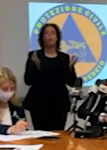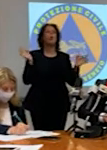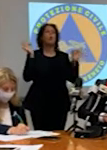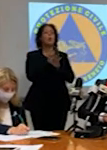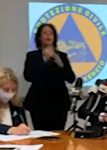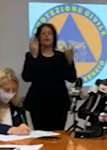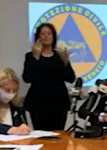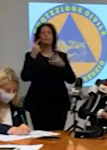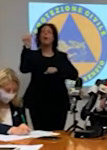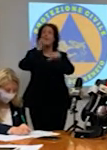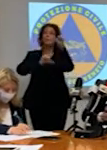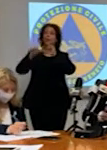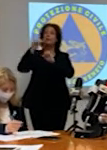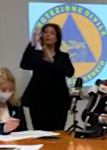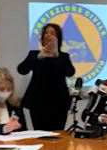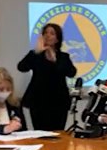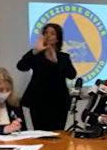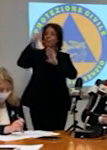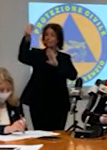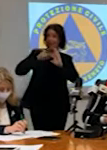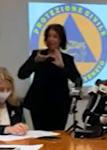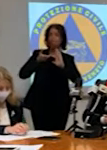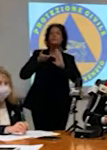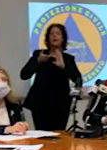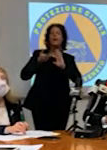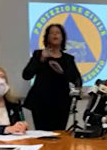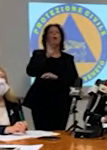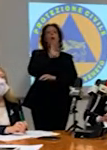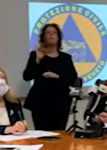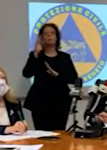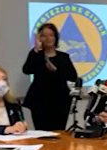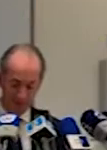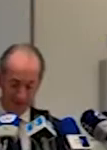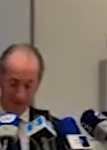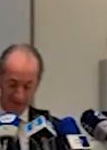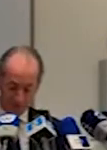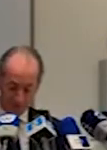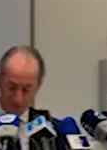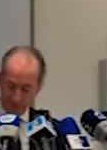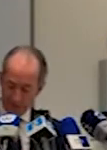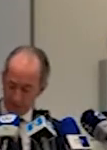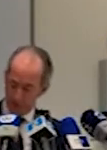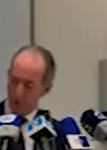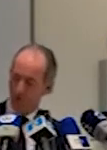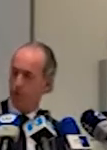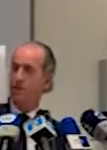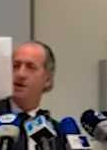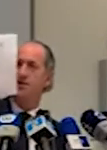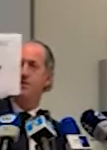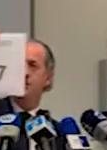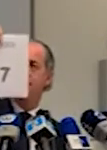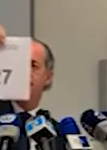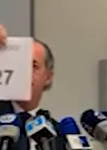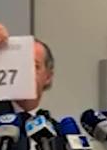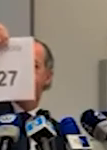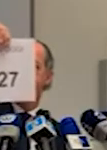668 i positivi nel nostro territorio la maggior parte dei quali asintomatici mentre in regione il numero tocca quota